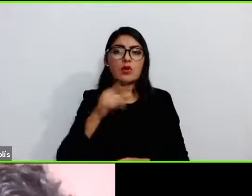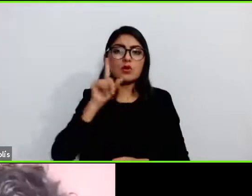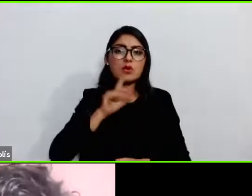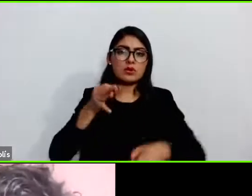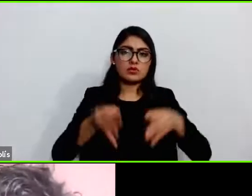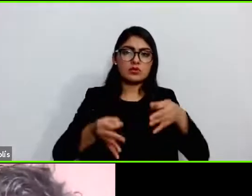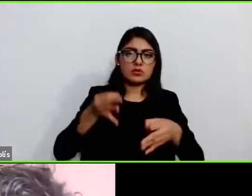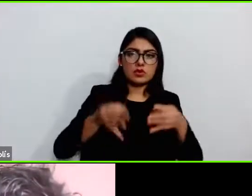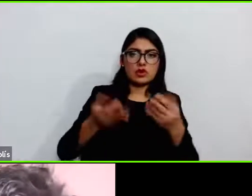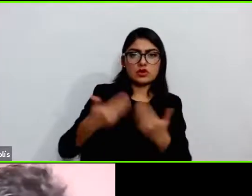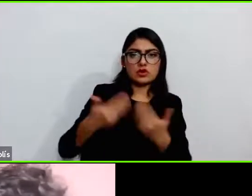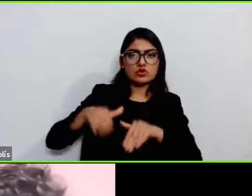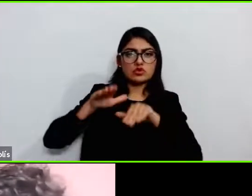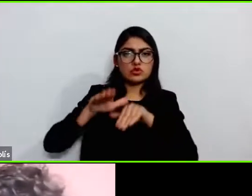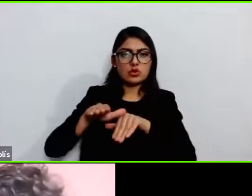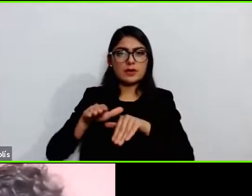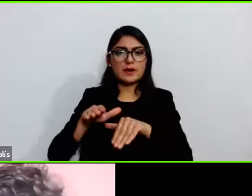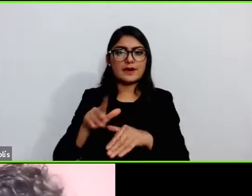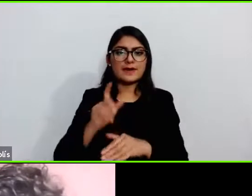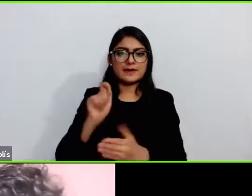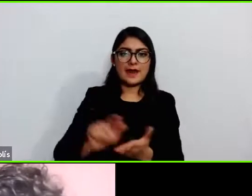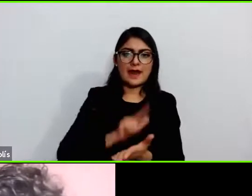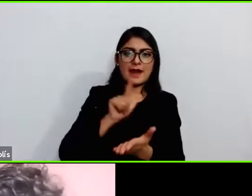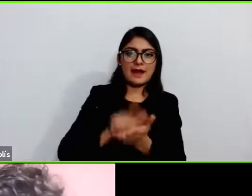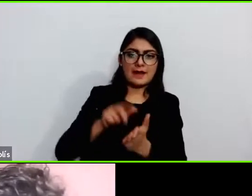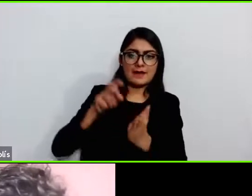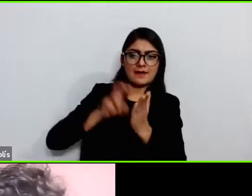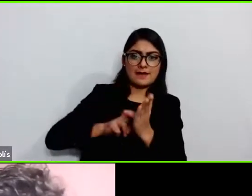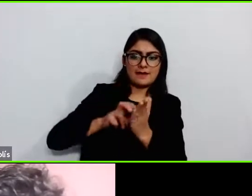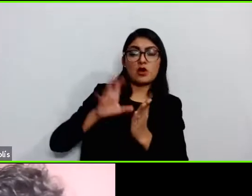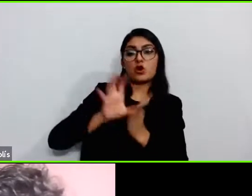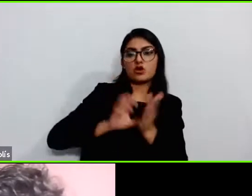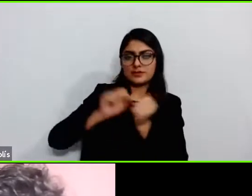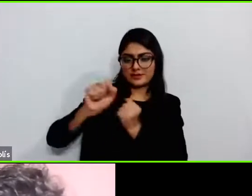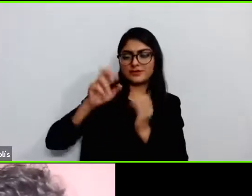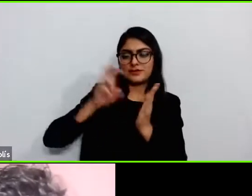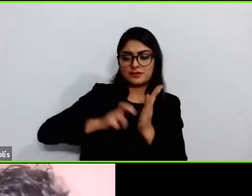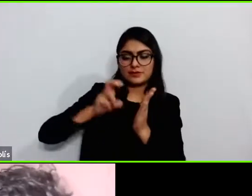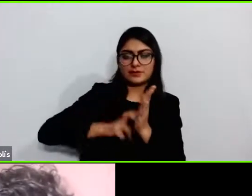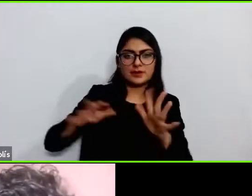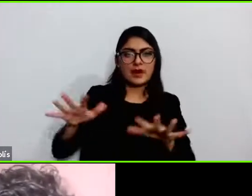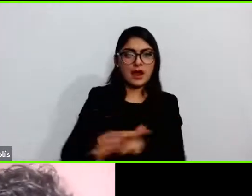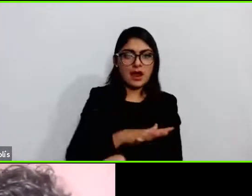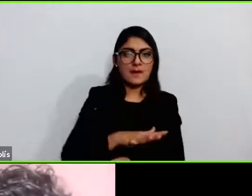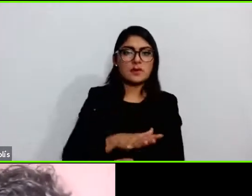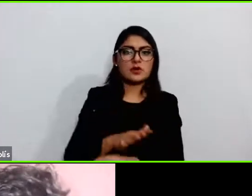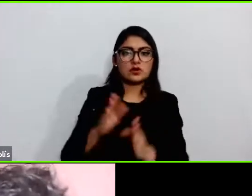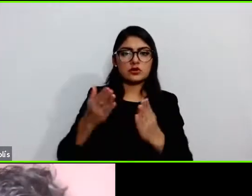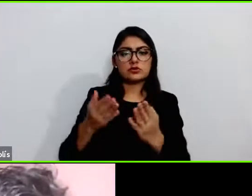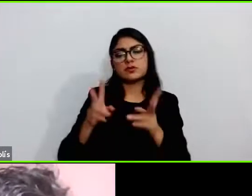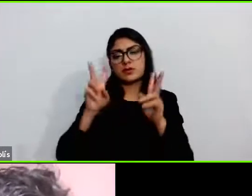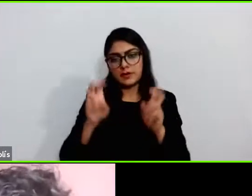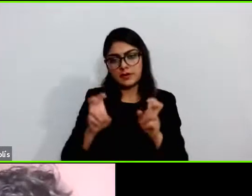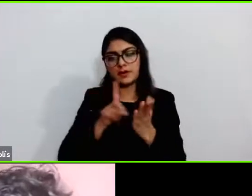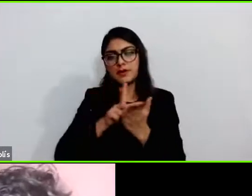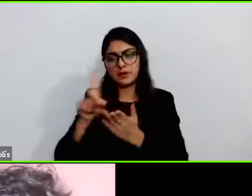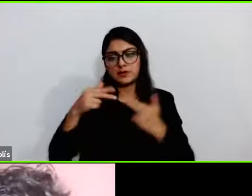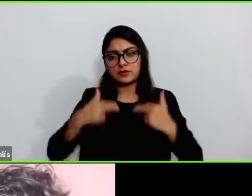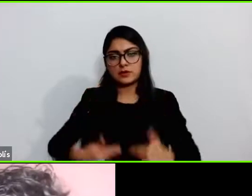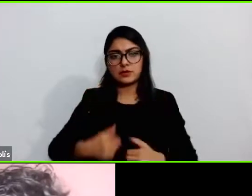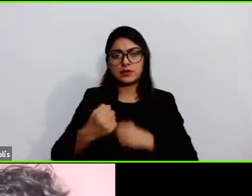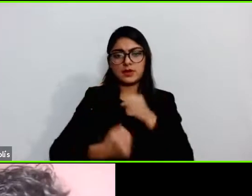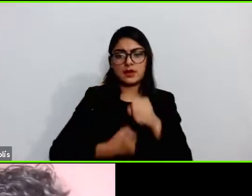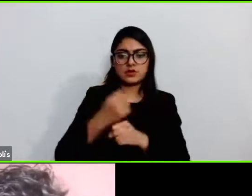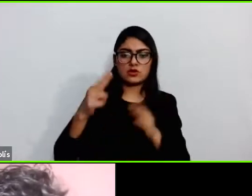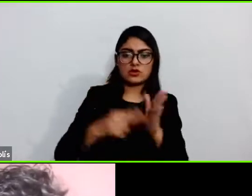motivo de la implementación de la reforma constitucional en materia de amparo y de derechos humanos de 2011? Y si en la